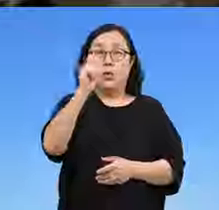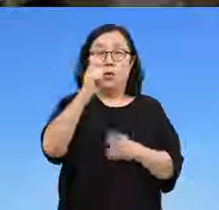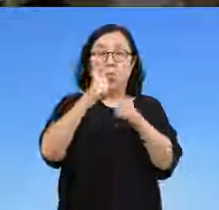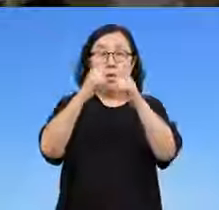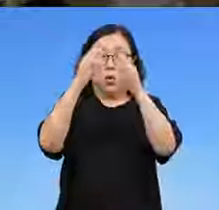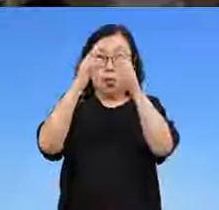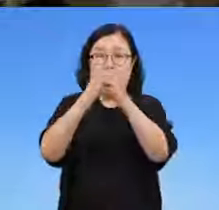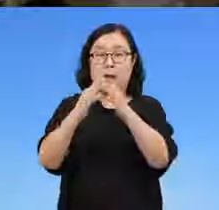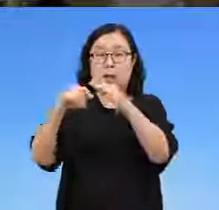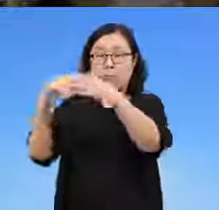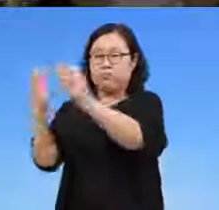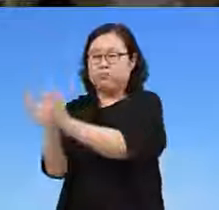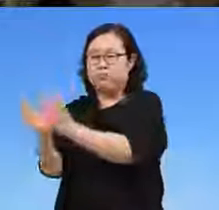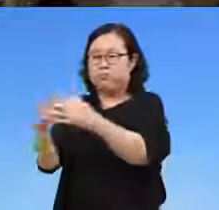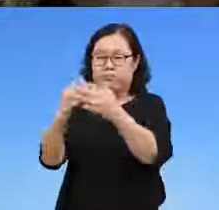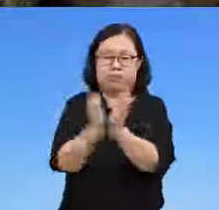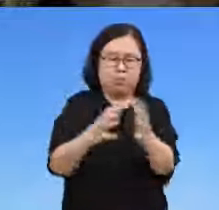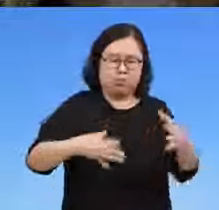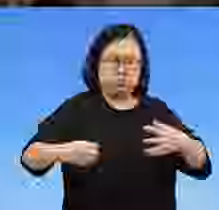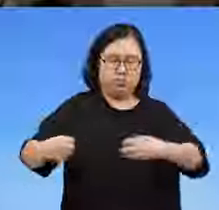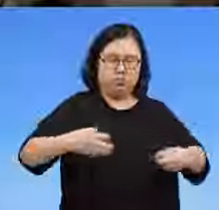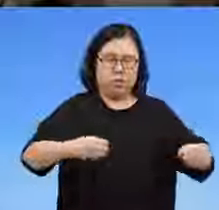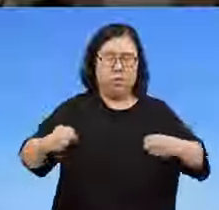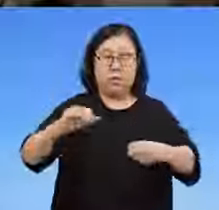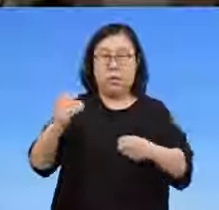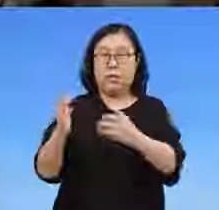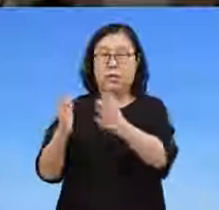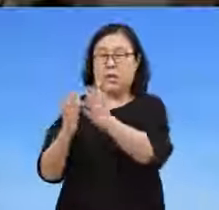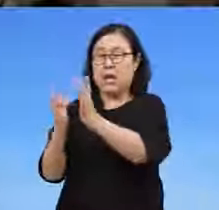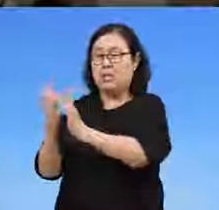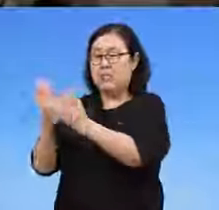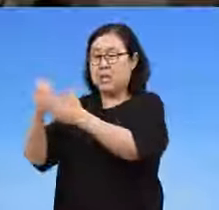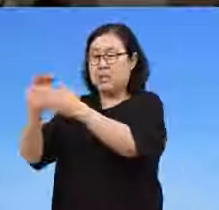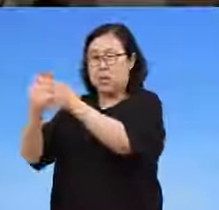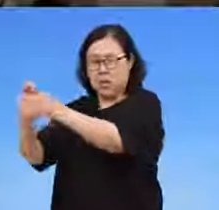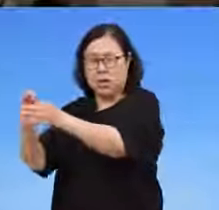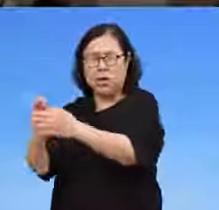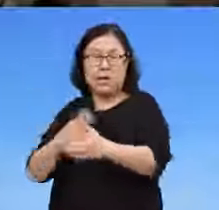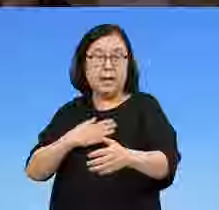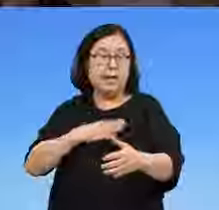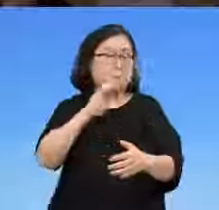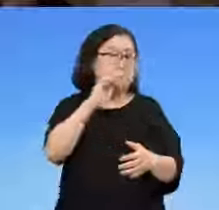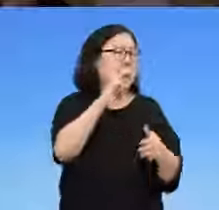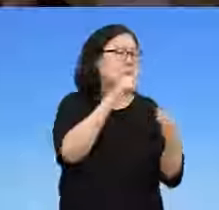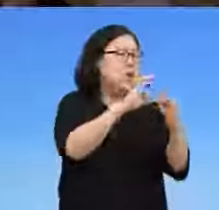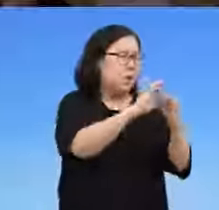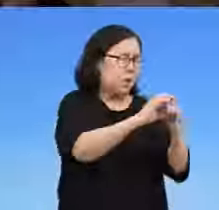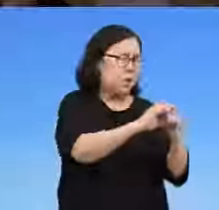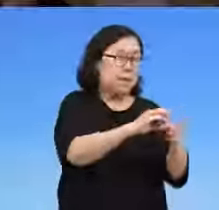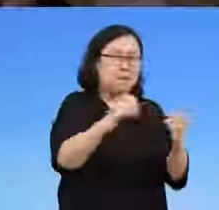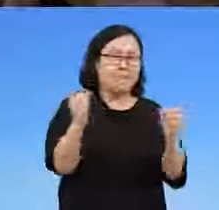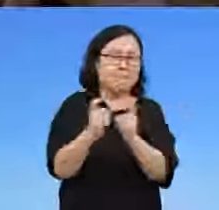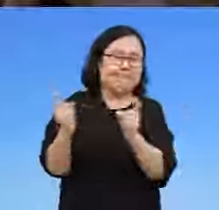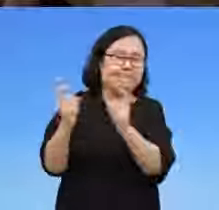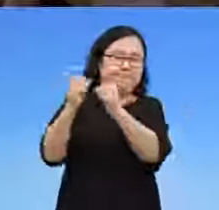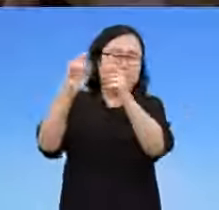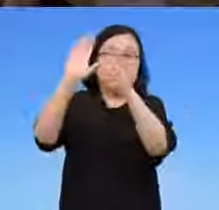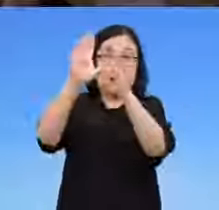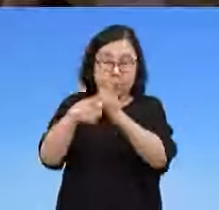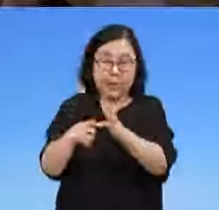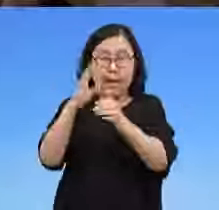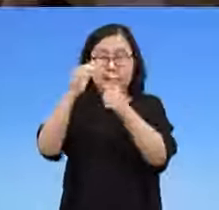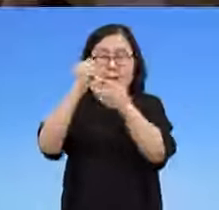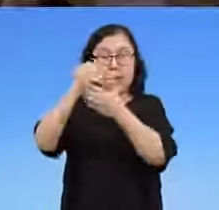아시잖아요. 맨날 허구한 날 당파로 나누어져 가지고 나는 예수파니 나는 바울파니 이런 짓이나 하고 싸움질하고 있을